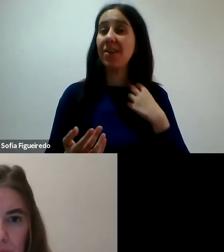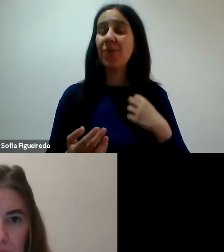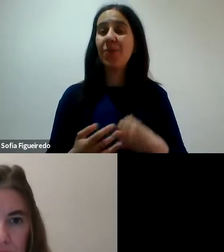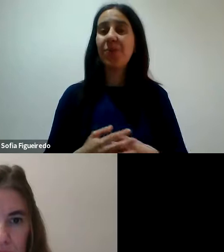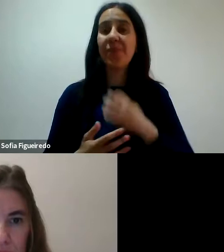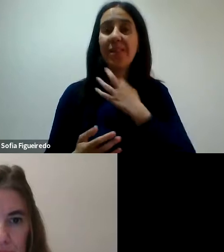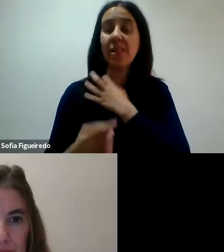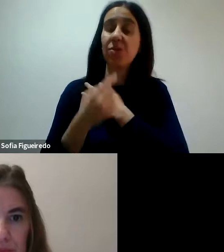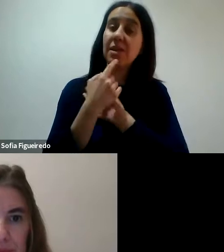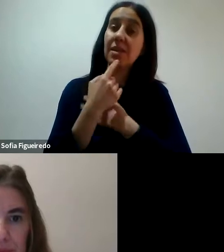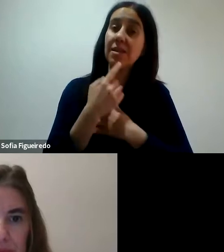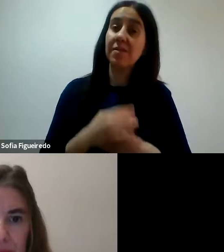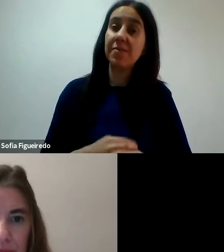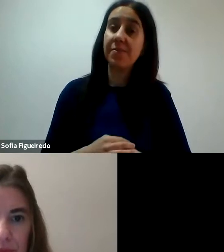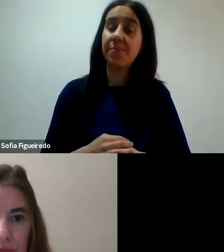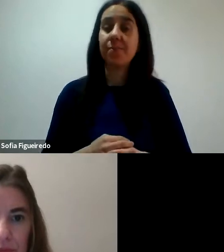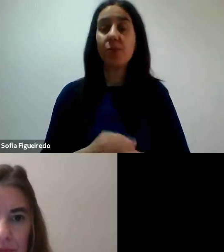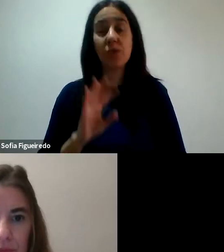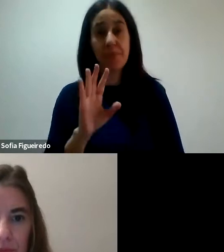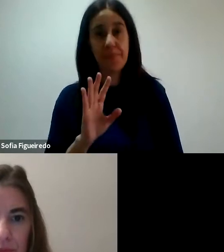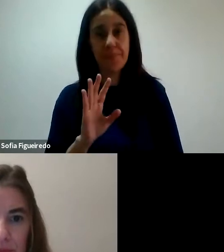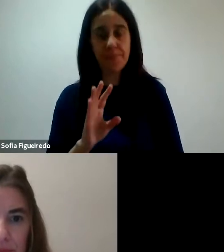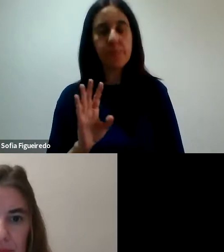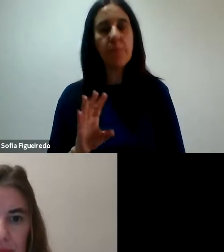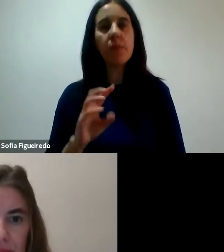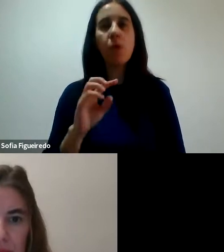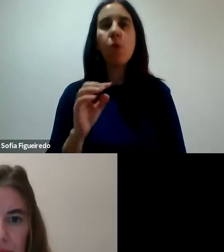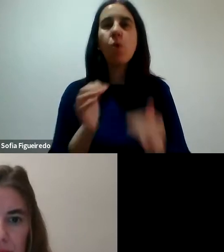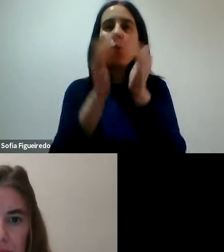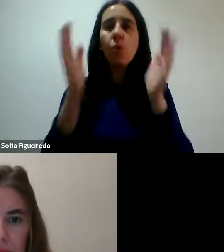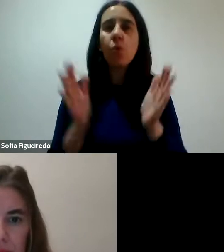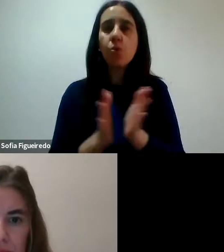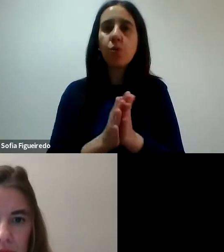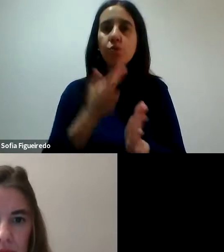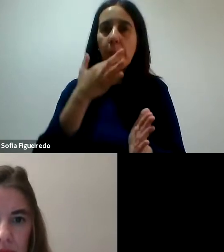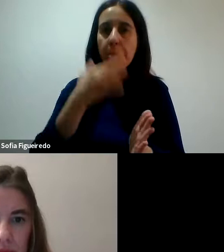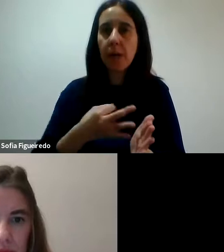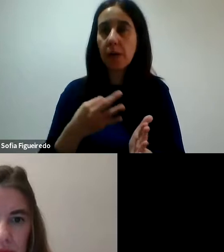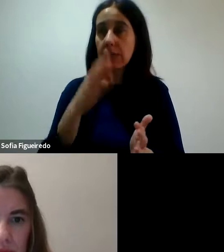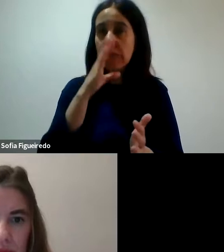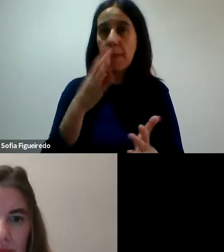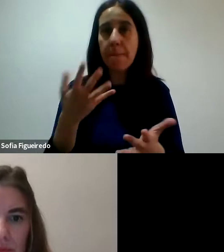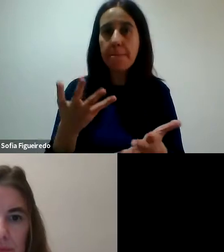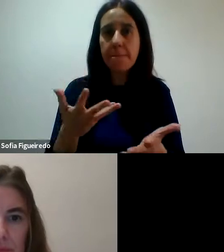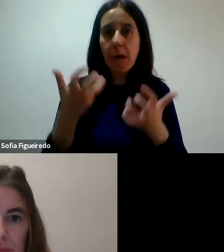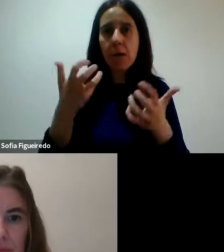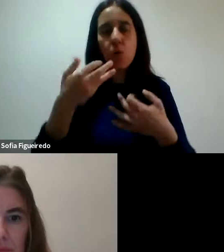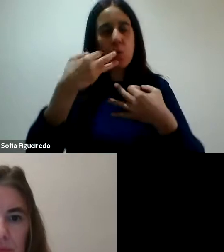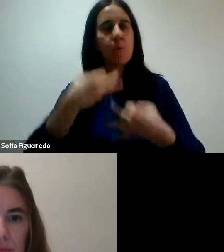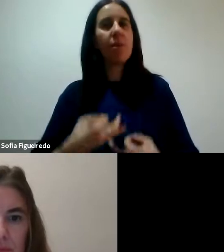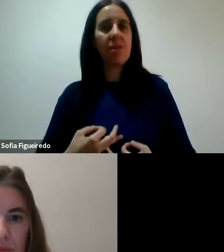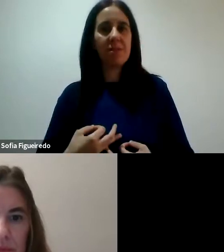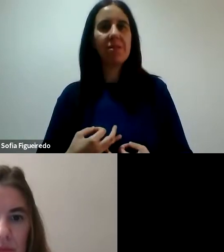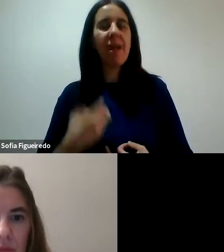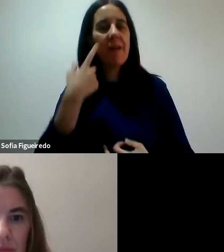Eu diria que, ou seja, todos os que estamos com vontade e humildade, muitas vezes acho que é preciso